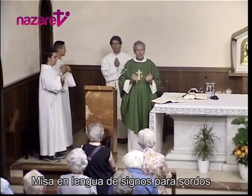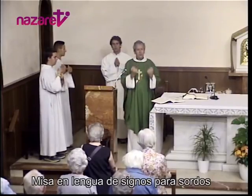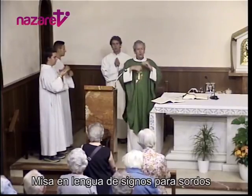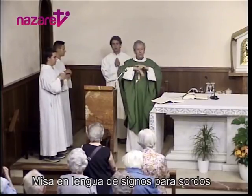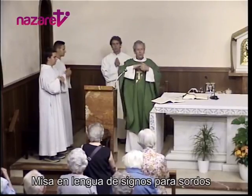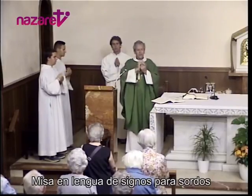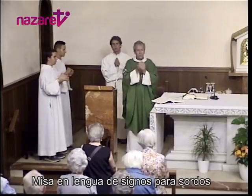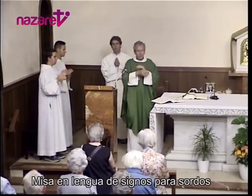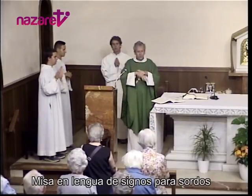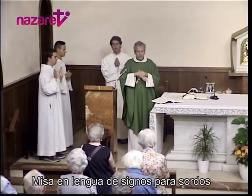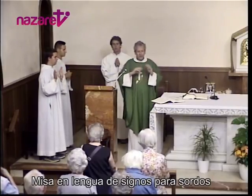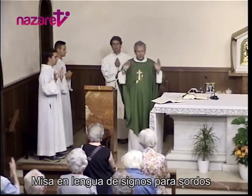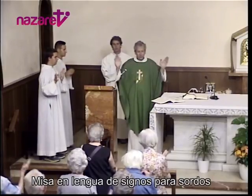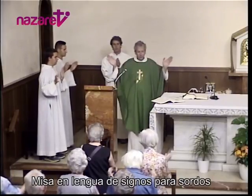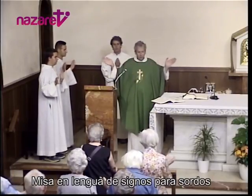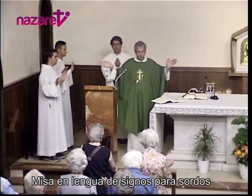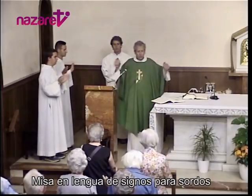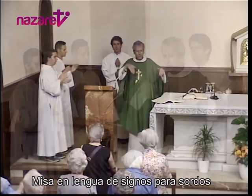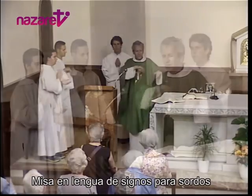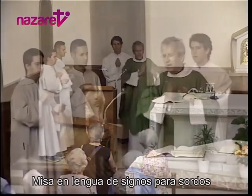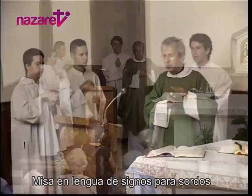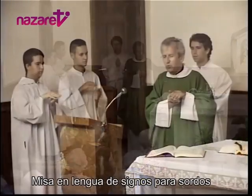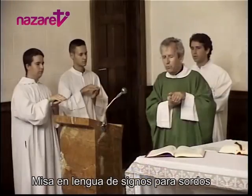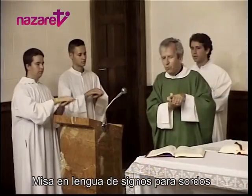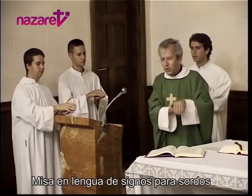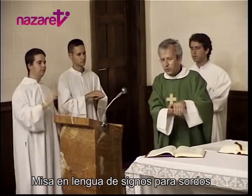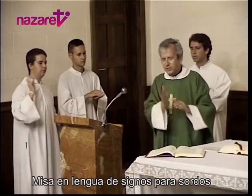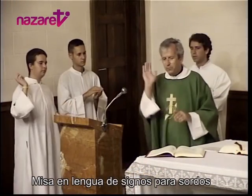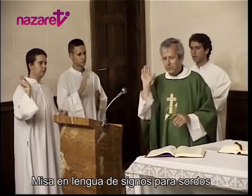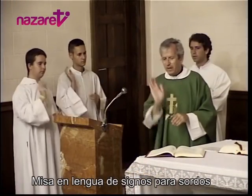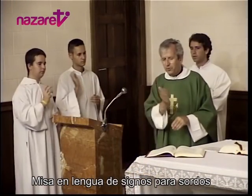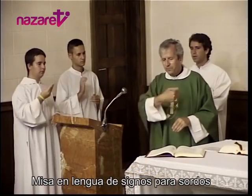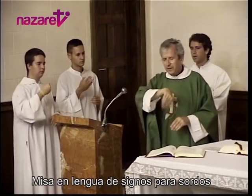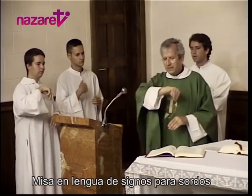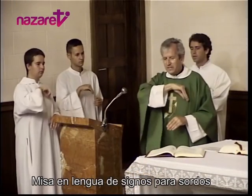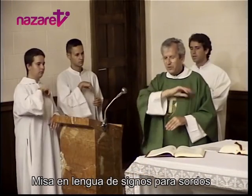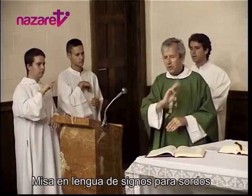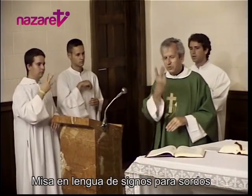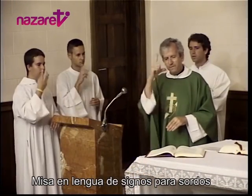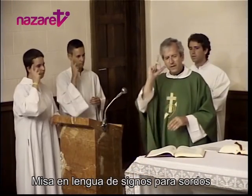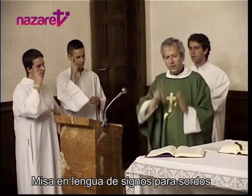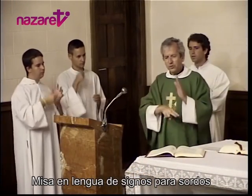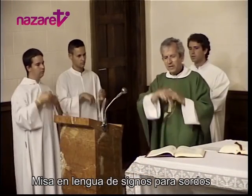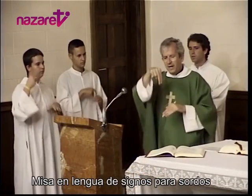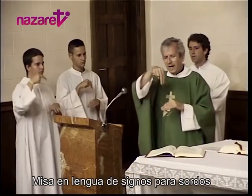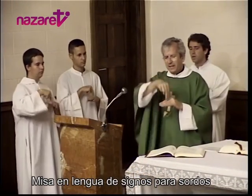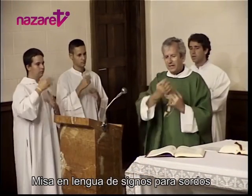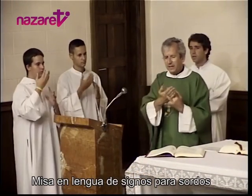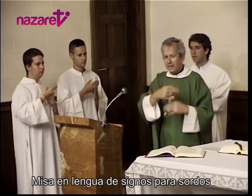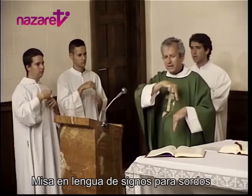bajo el poder de Poncio Pilato, fue crucificado, muerto y sepultado, descendió a los infiernos. Al tercer día